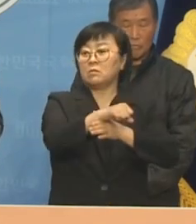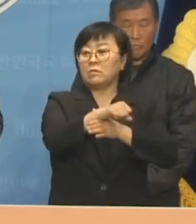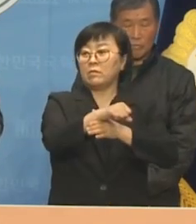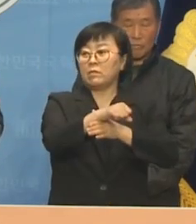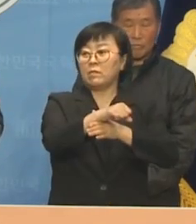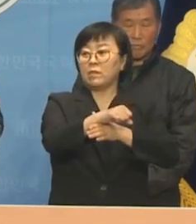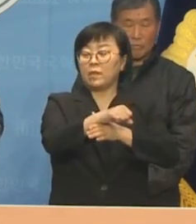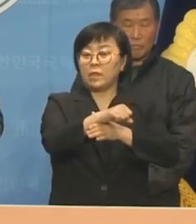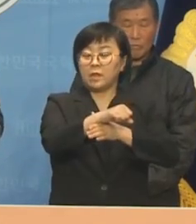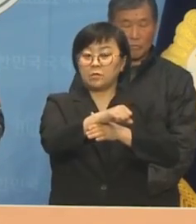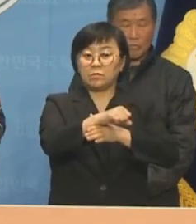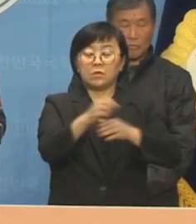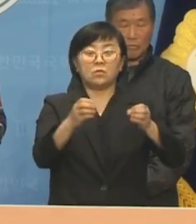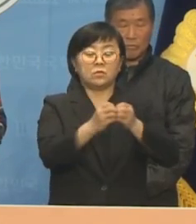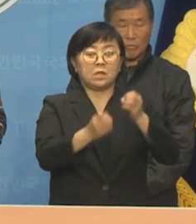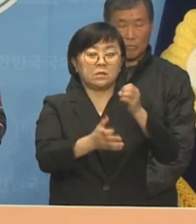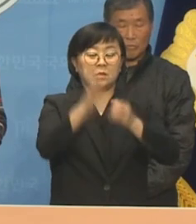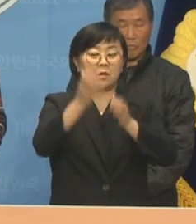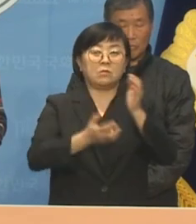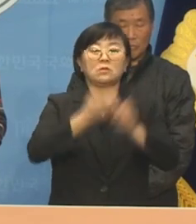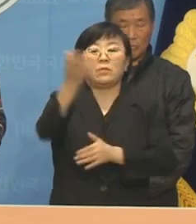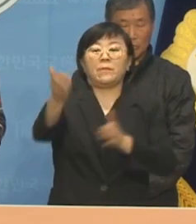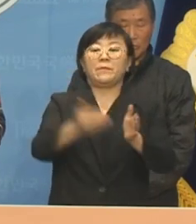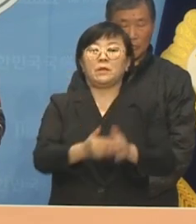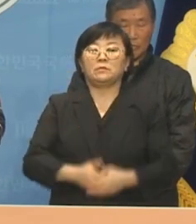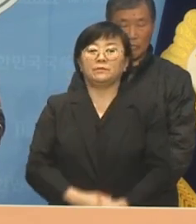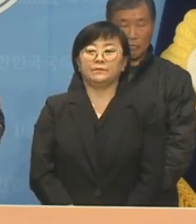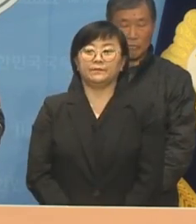받아들여져서 논산시장에게 전달되었습니다.